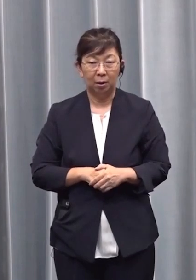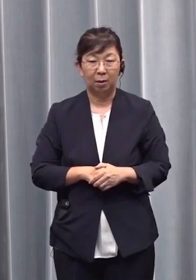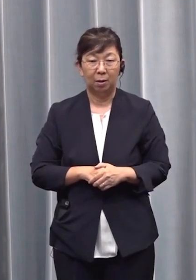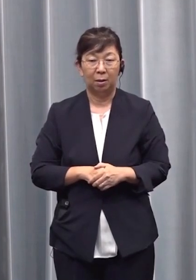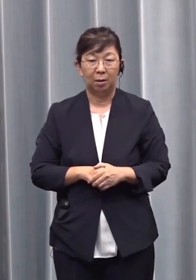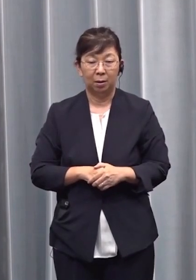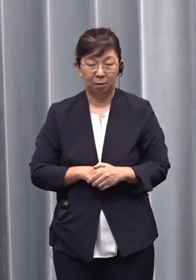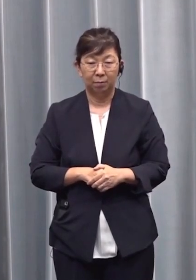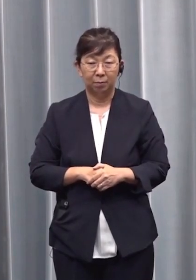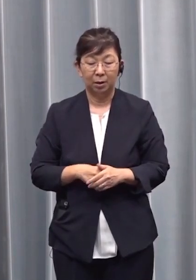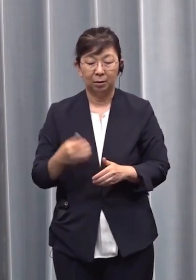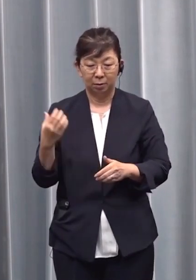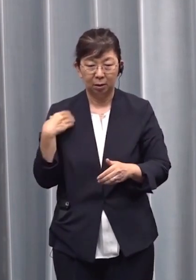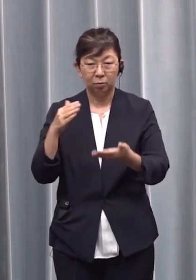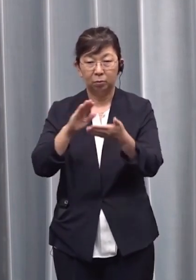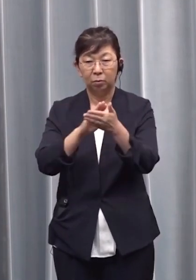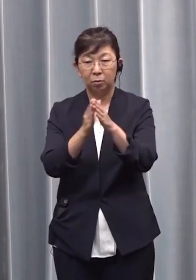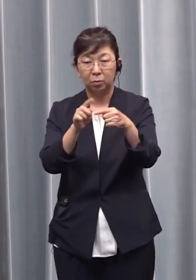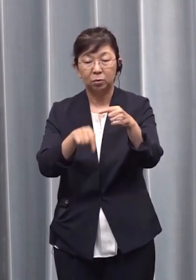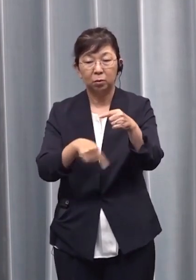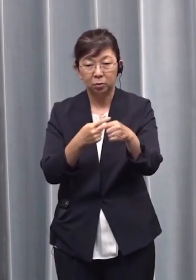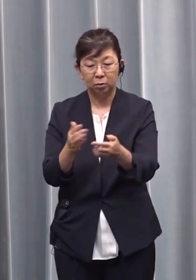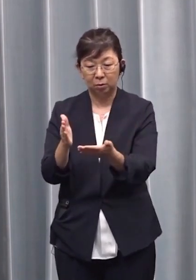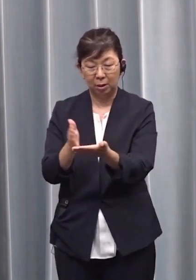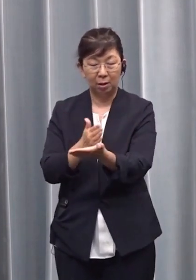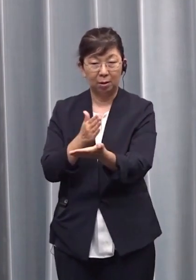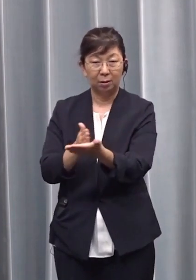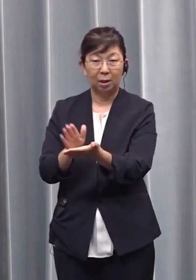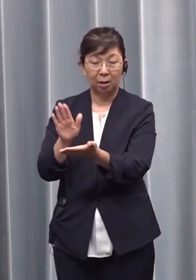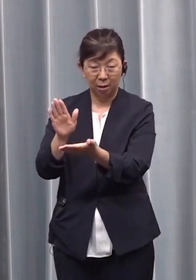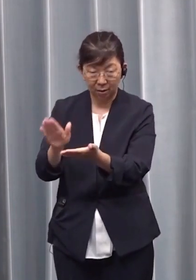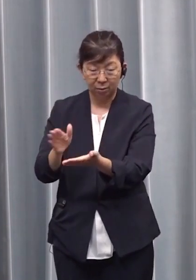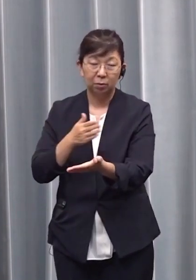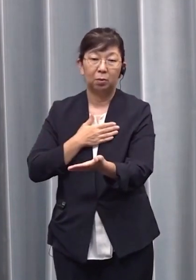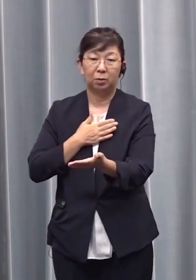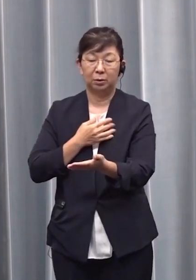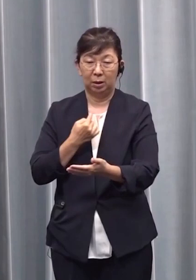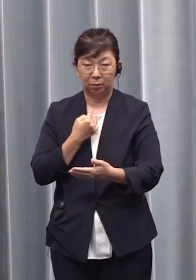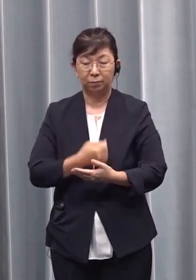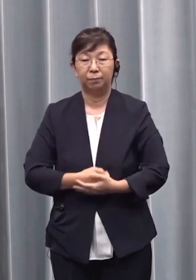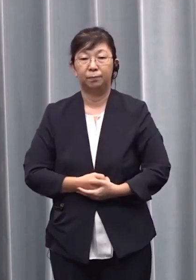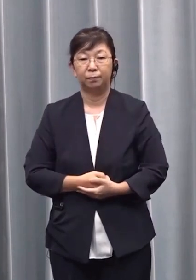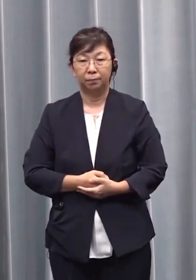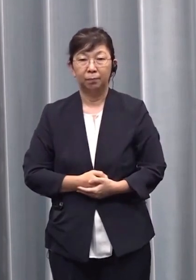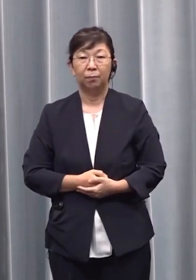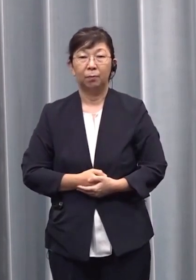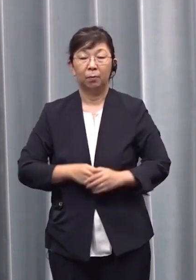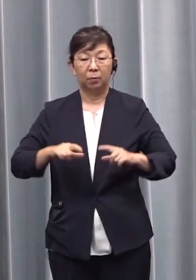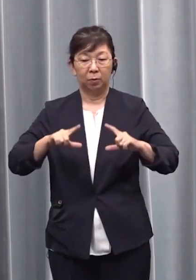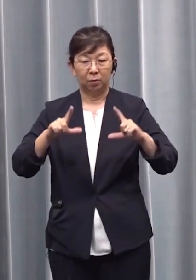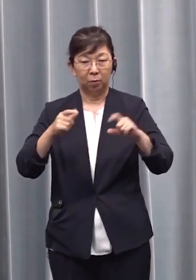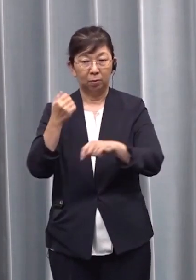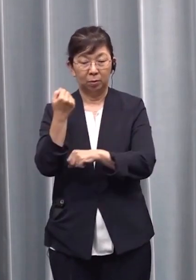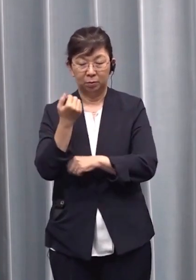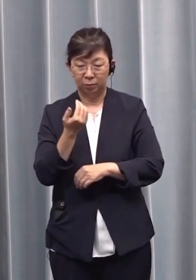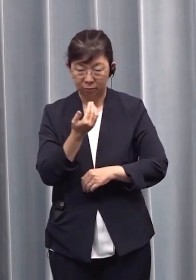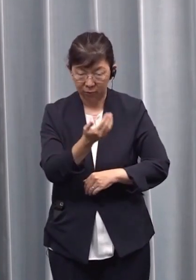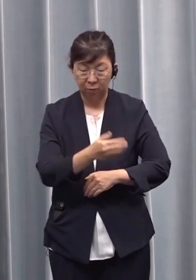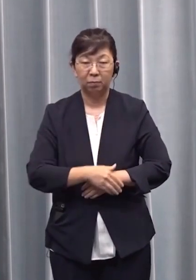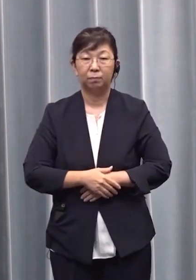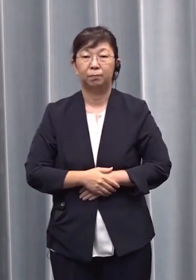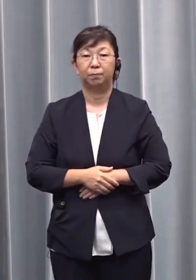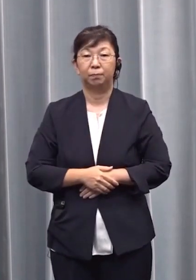当該省庁において判断をされたものと承知をしております。 はい、関連で東京望月です。まあ、つ